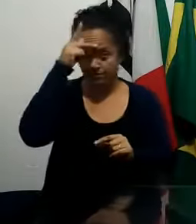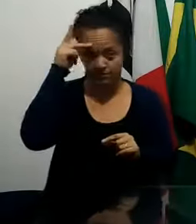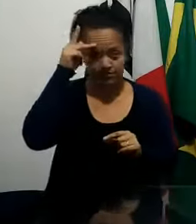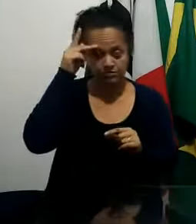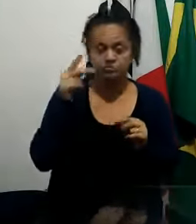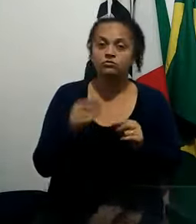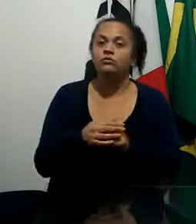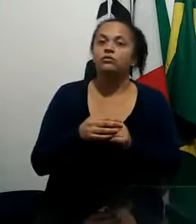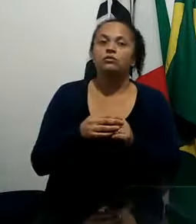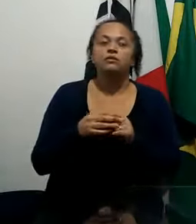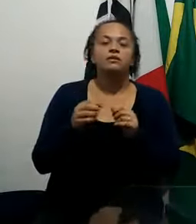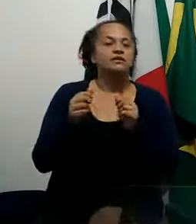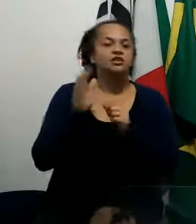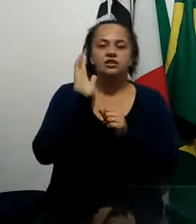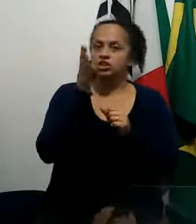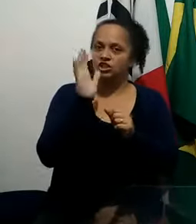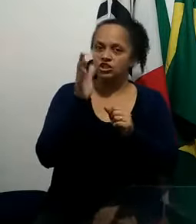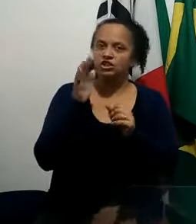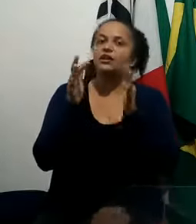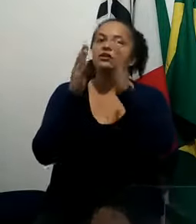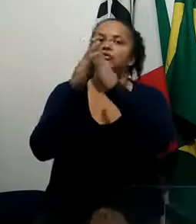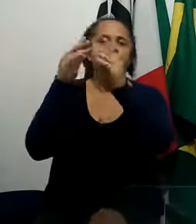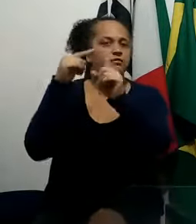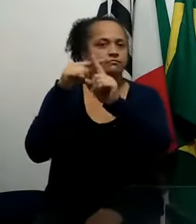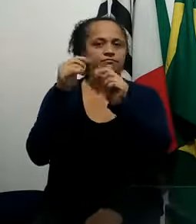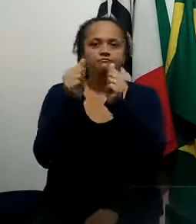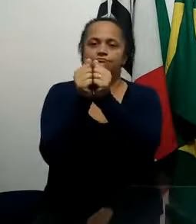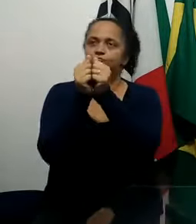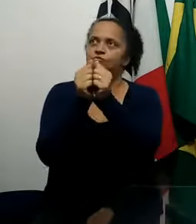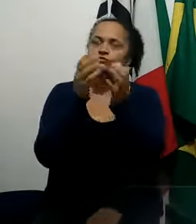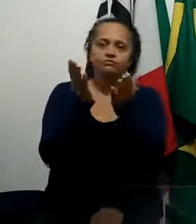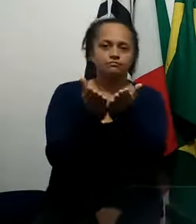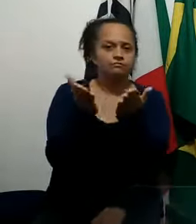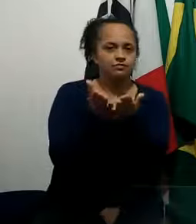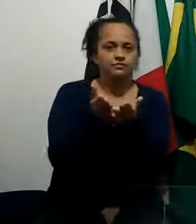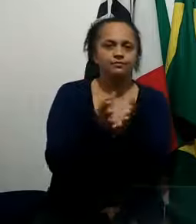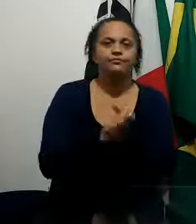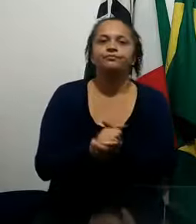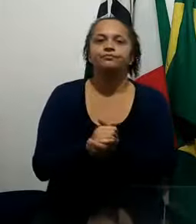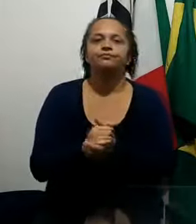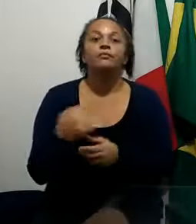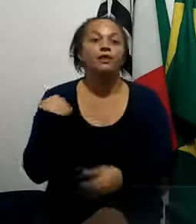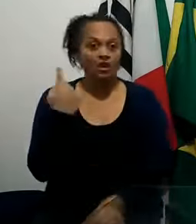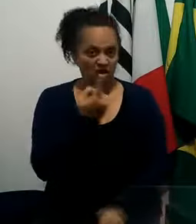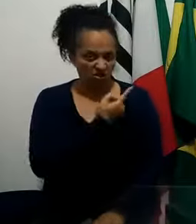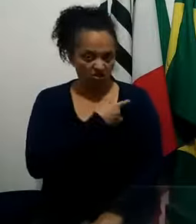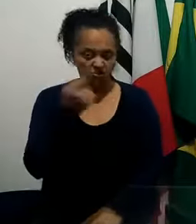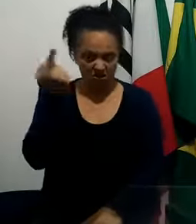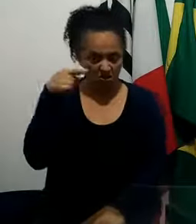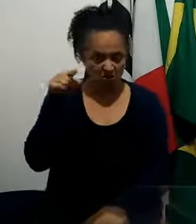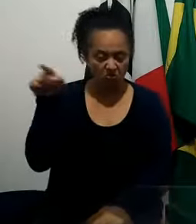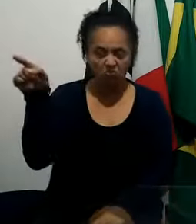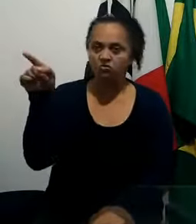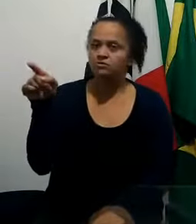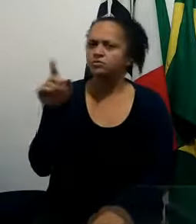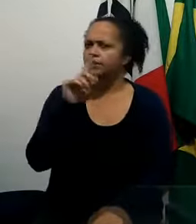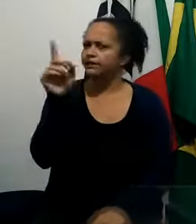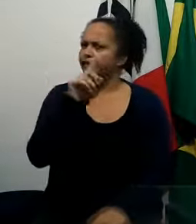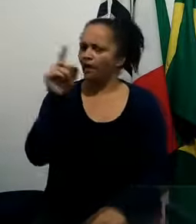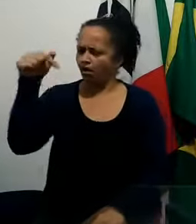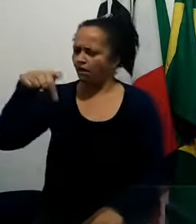igreja. Não. Essa última semana, a igreja não vai estar aqui. A igreja já